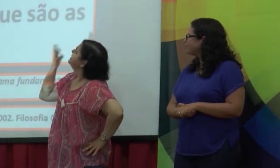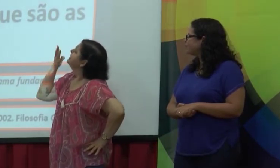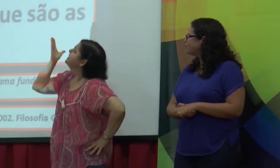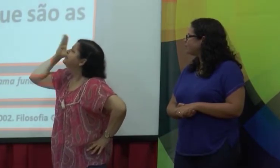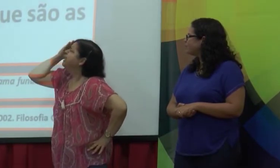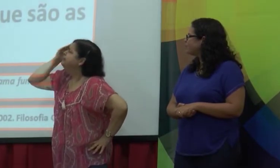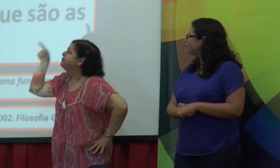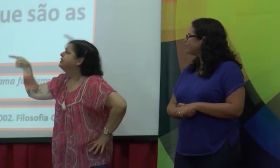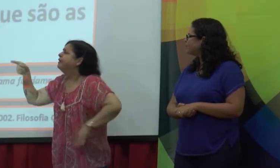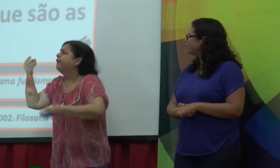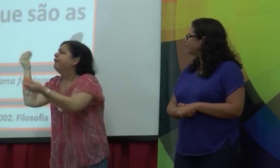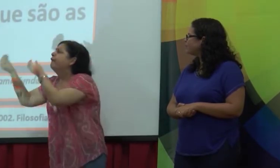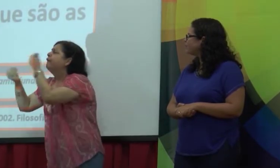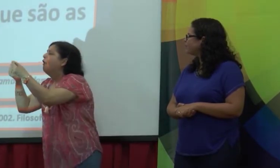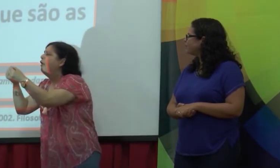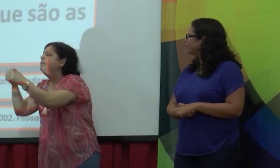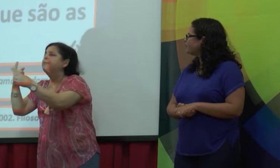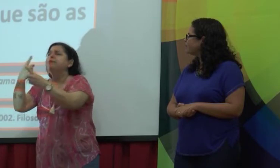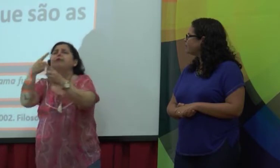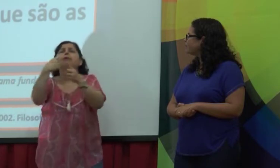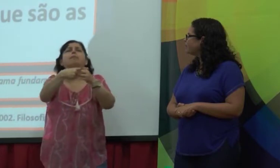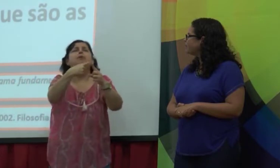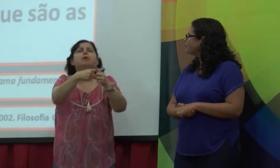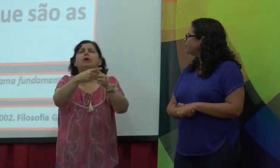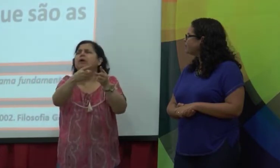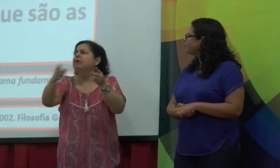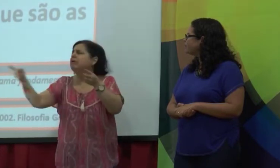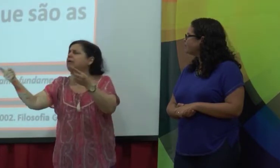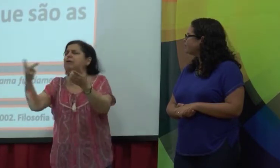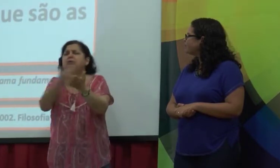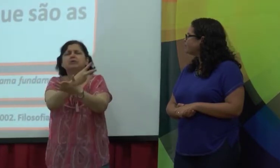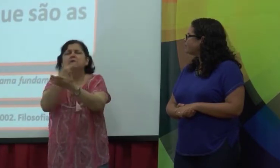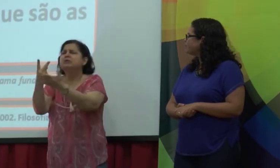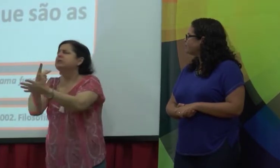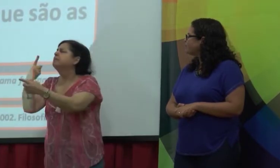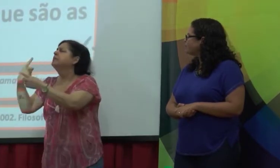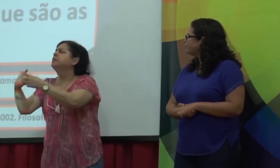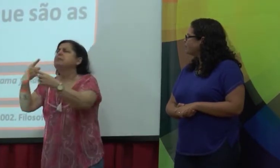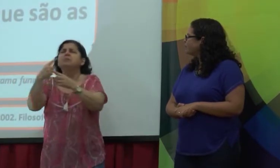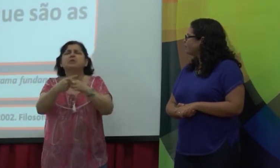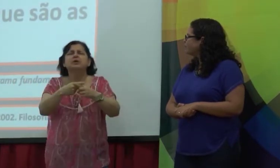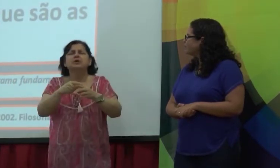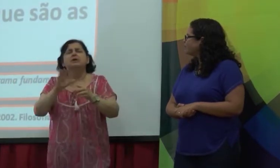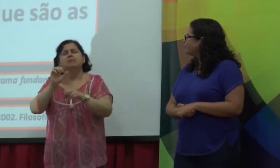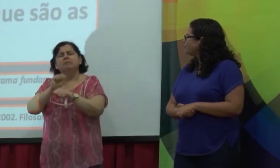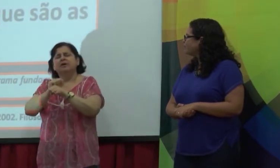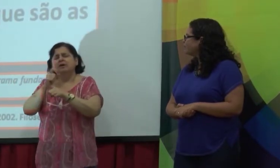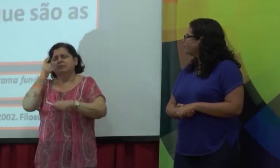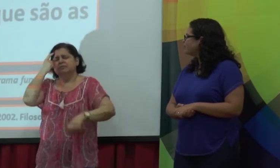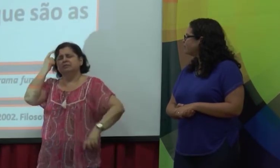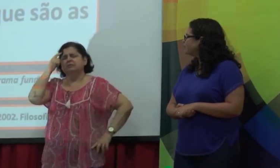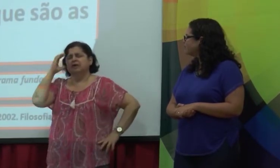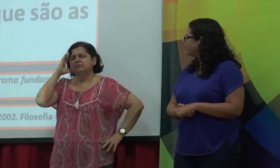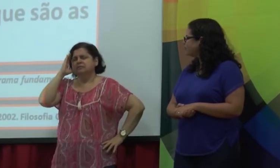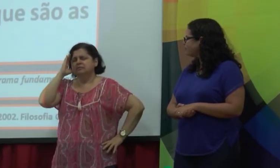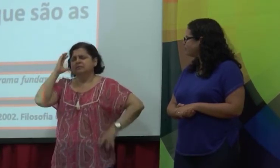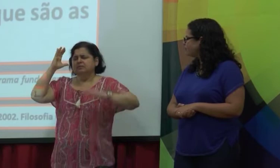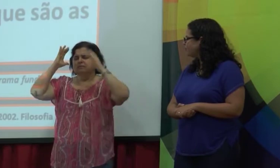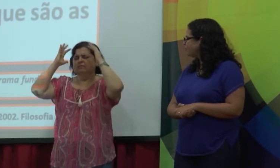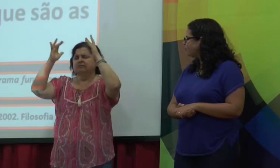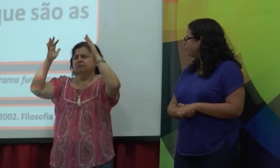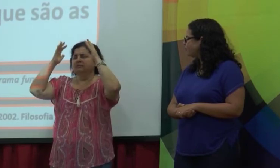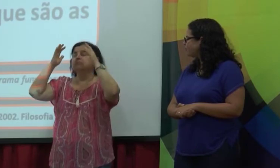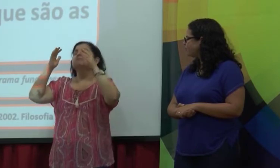pensa, por que ele quer saber? Por que todas essas coisas acontecem? Então